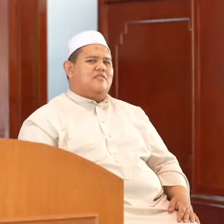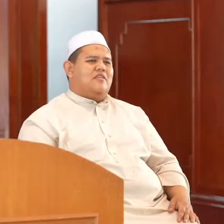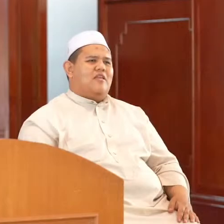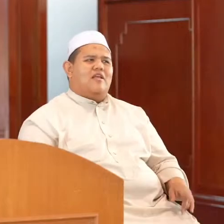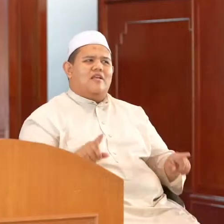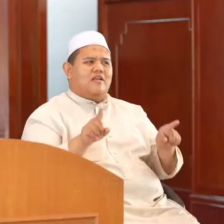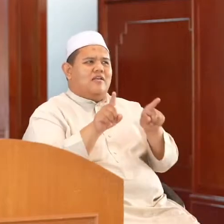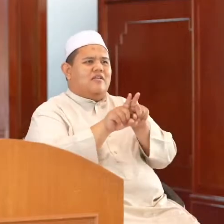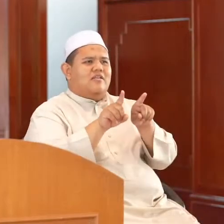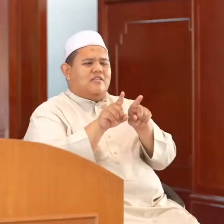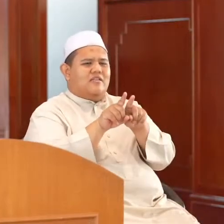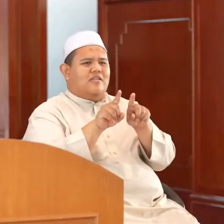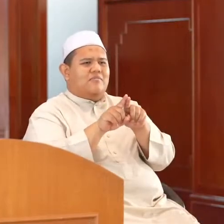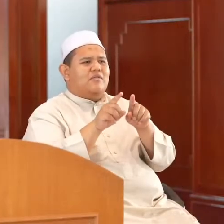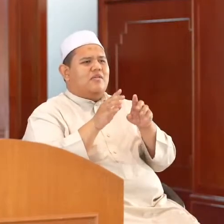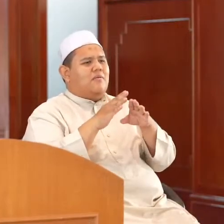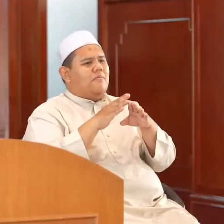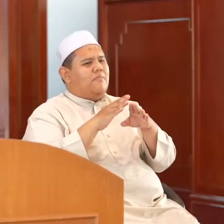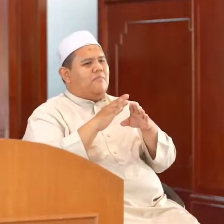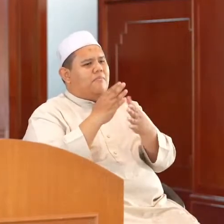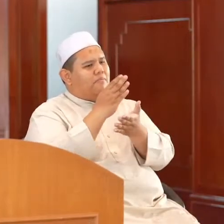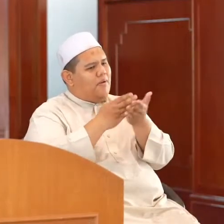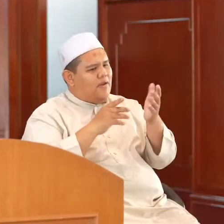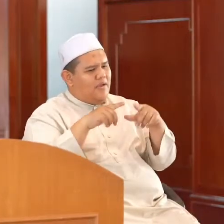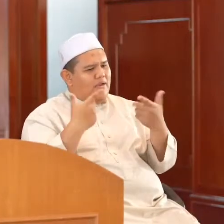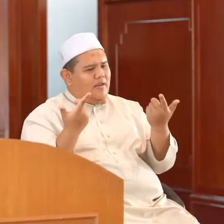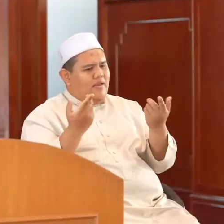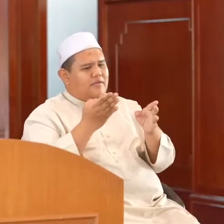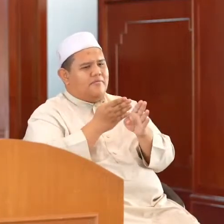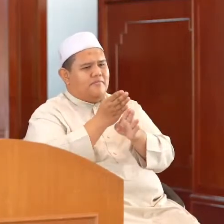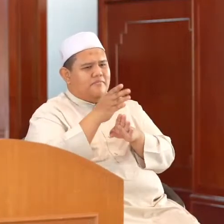Sama juga dalam bab yang lain.